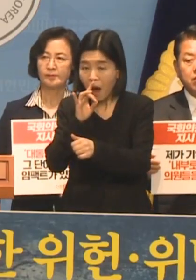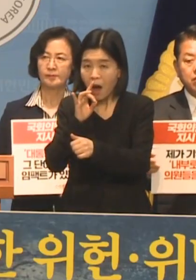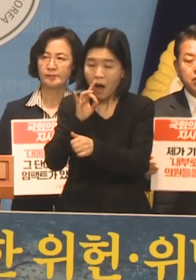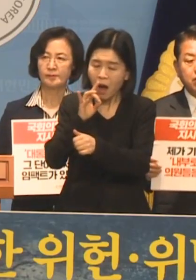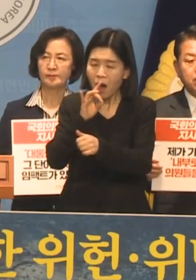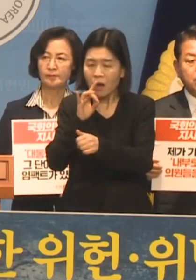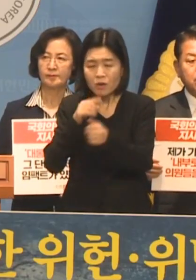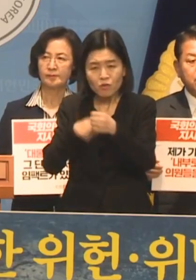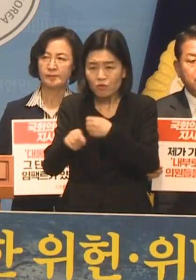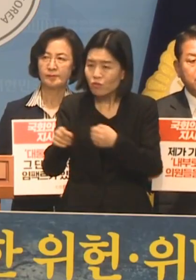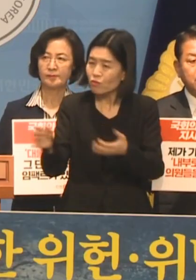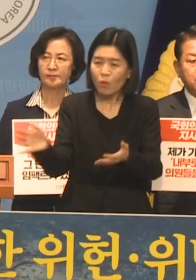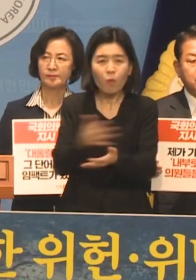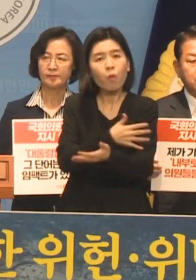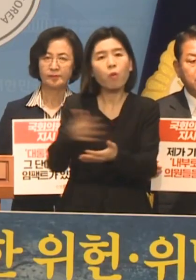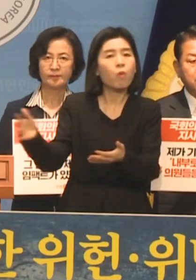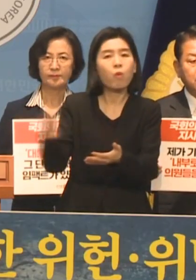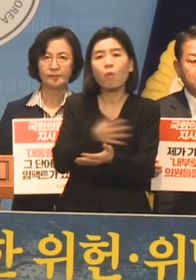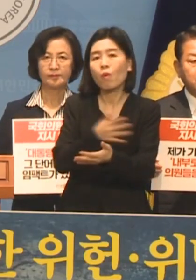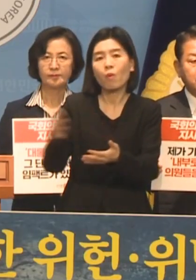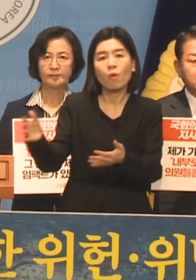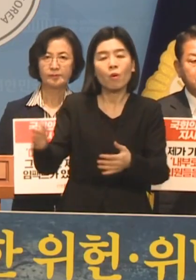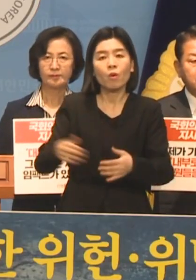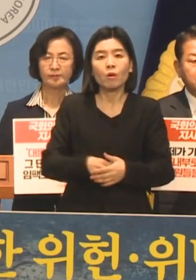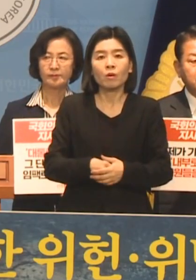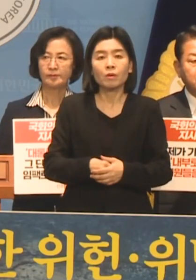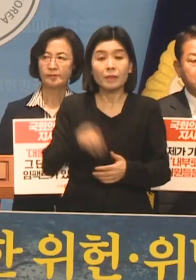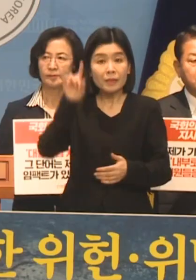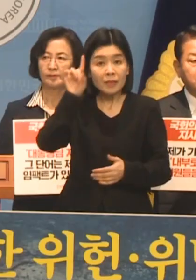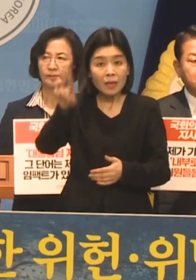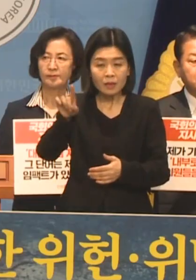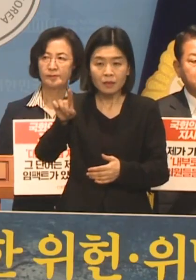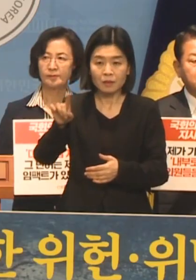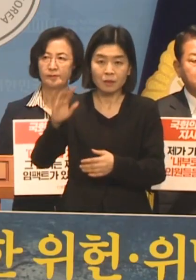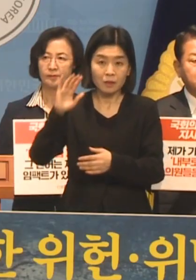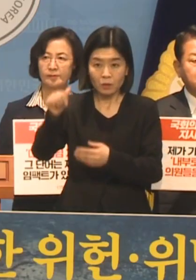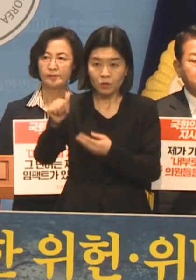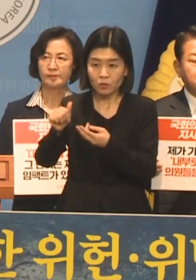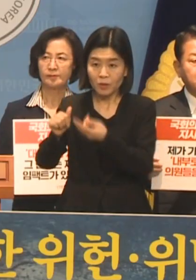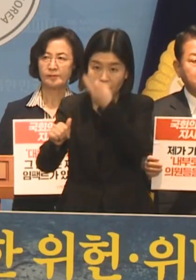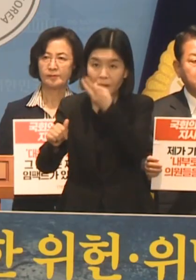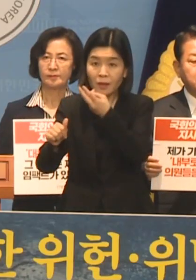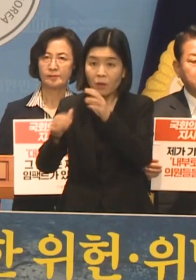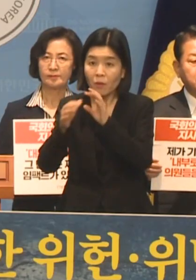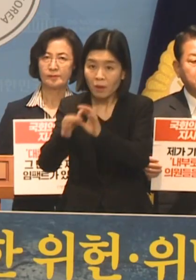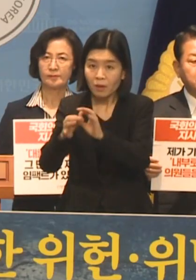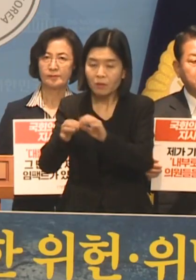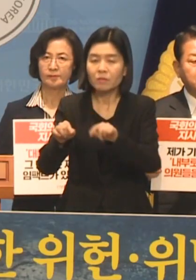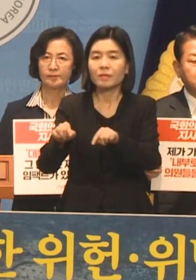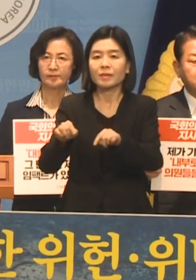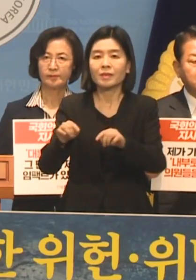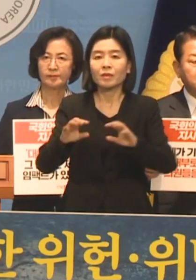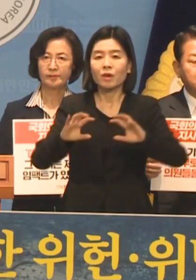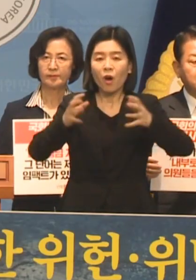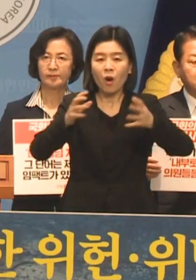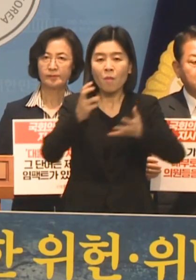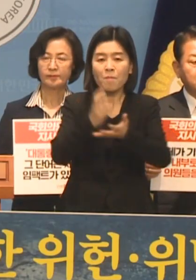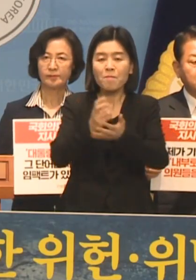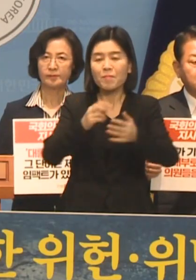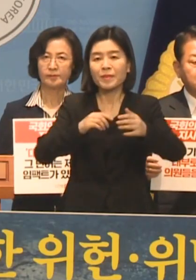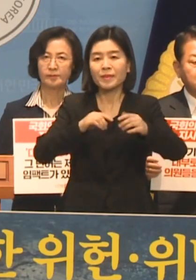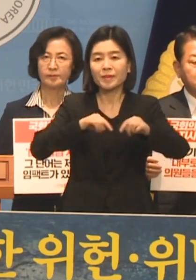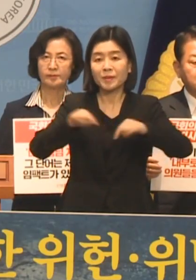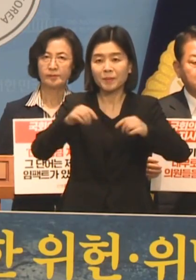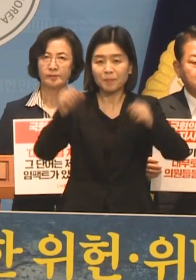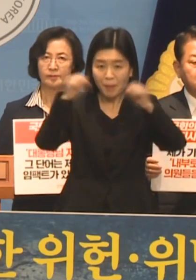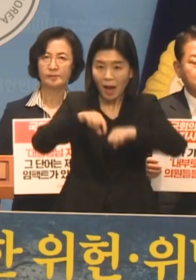눈을 씻고도 찾아볼 수가 없습니다. 내일 대통령 윤석열 탄핵 심판은 파괴된 헌정 질서를 회복하고